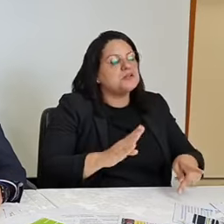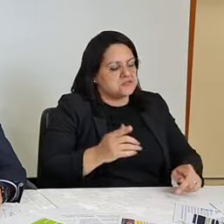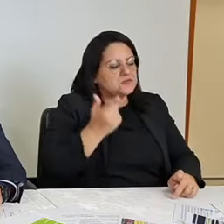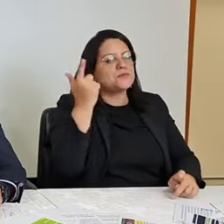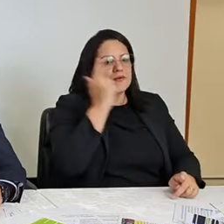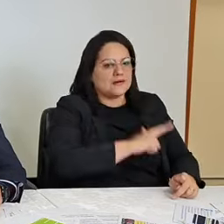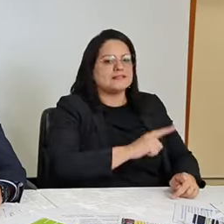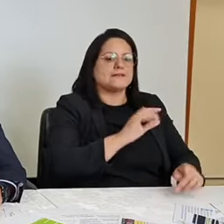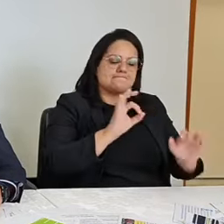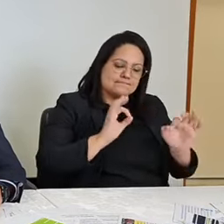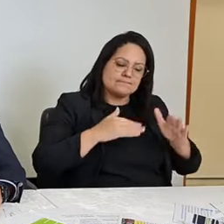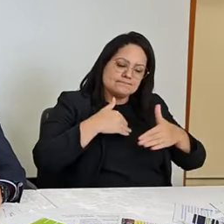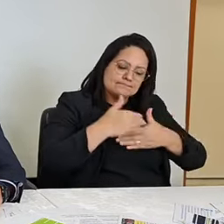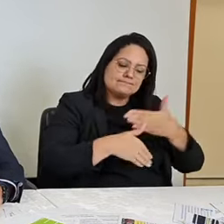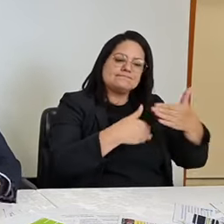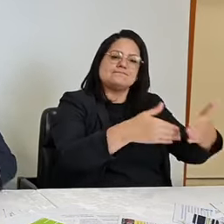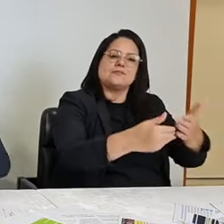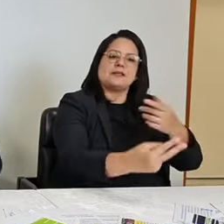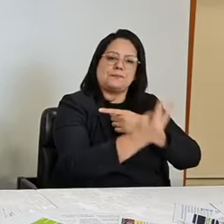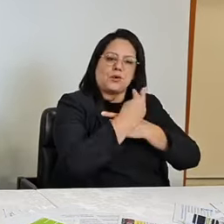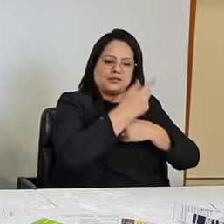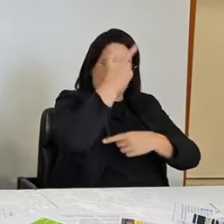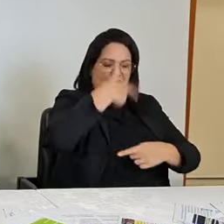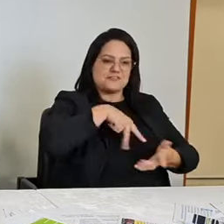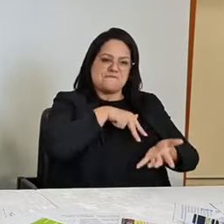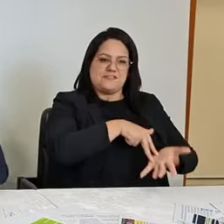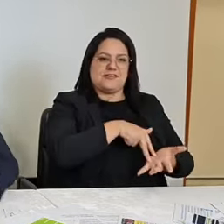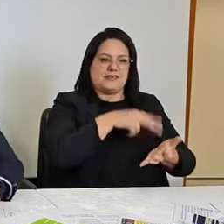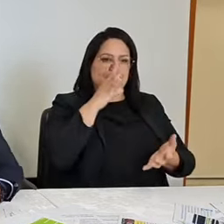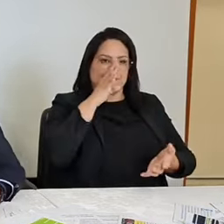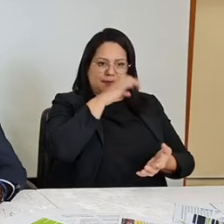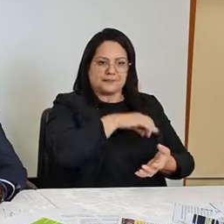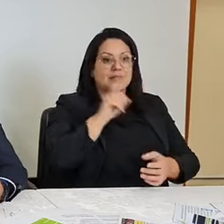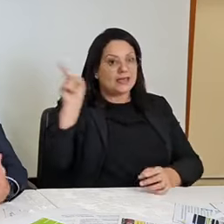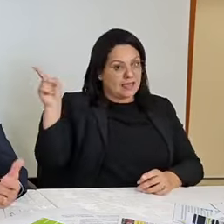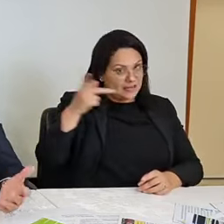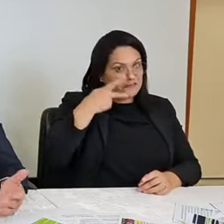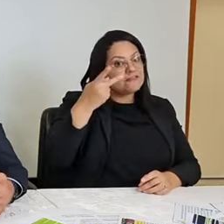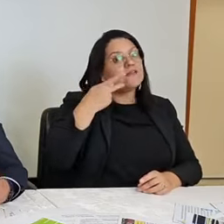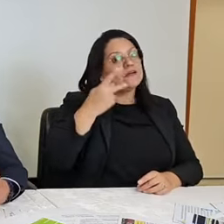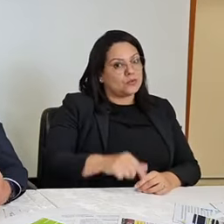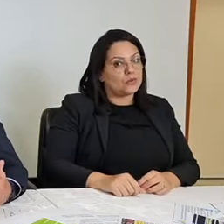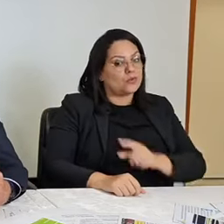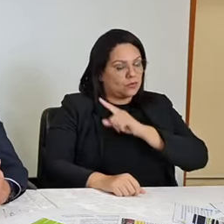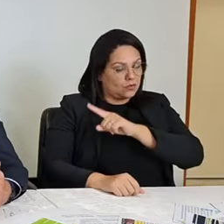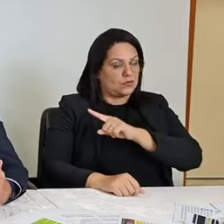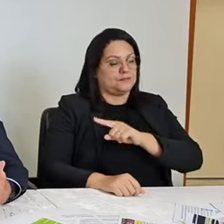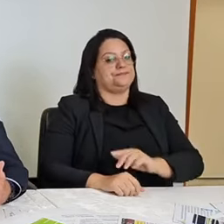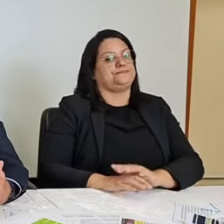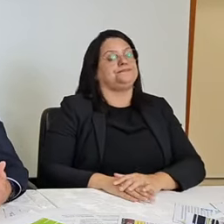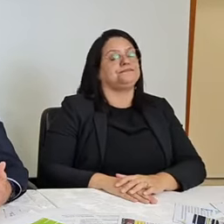aí manter esse governo em pé. E como um pouco ele disse aqui, a gente